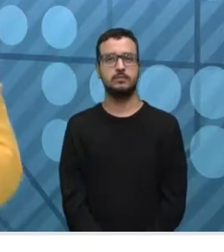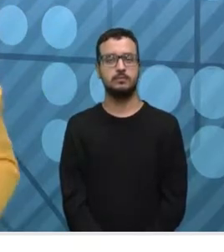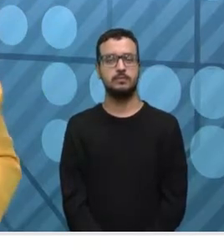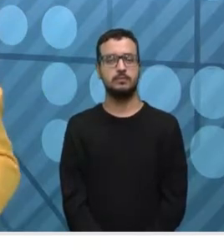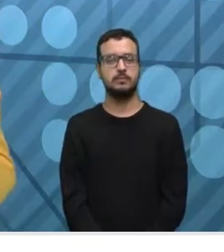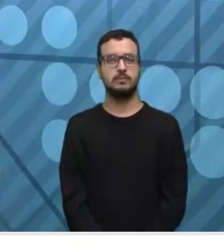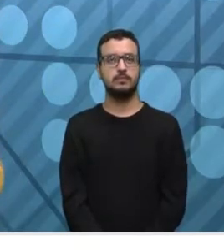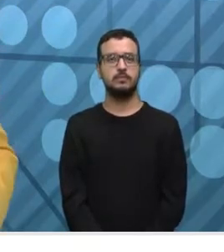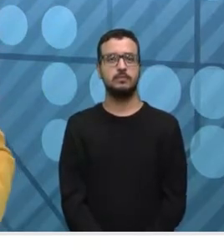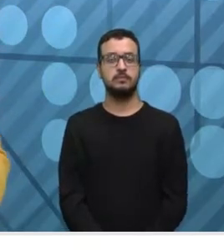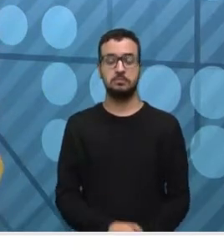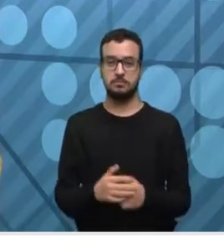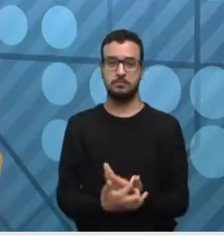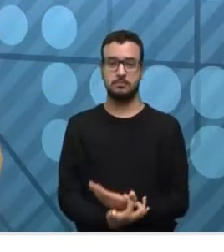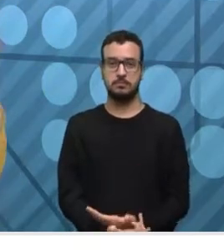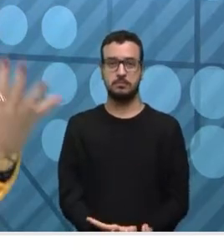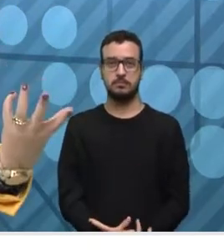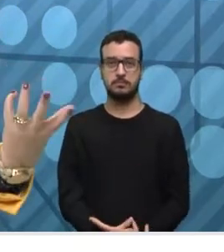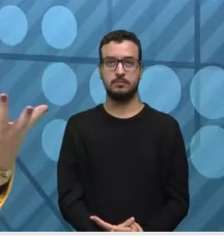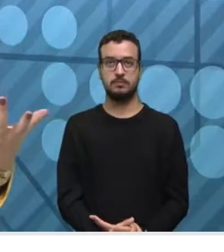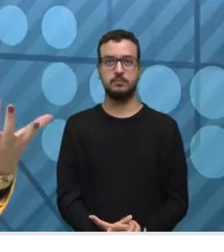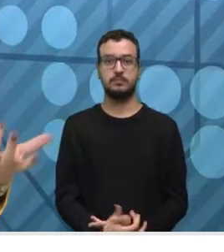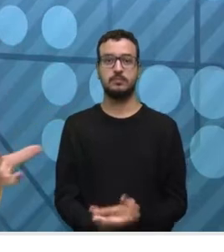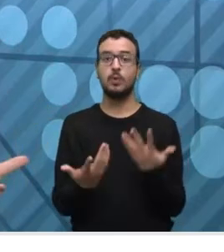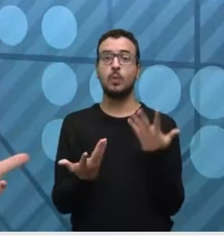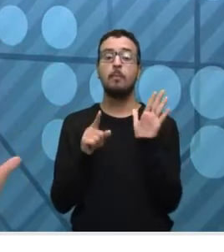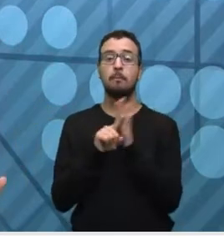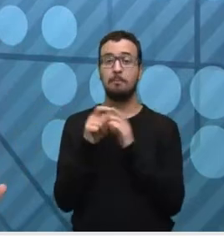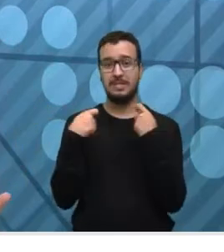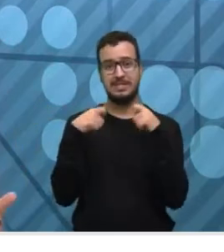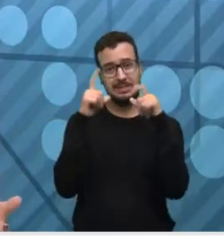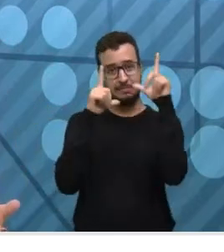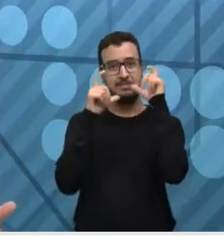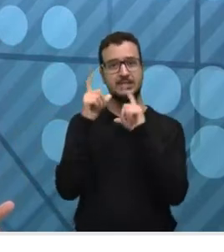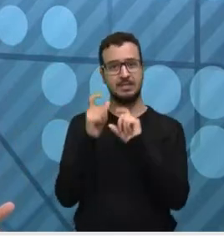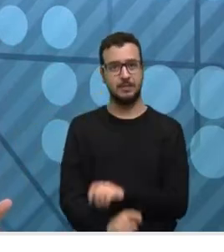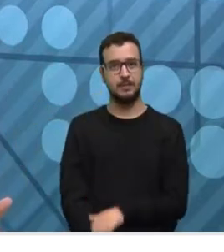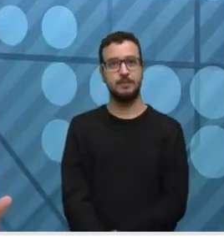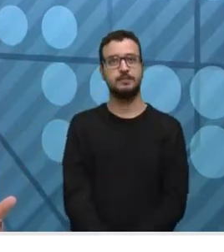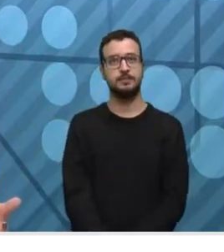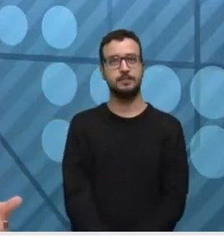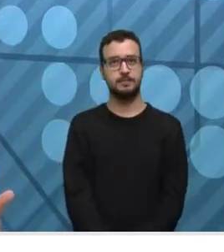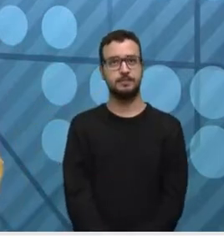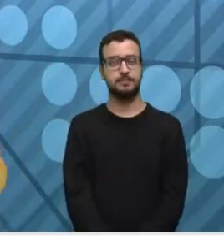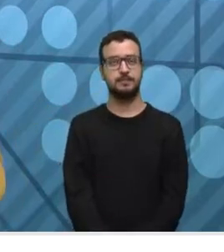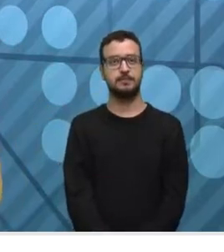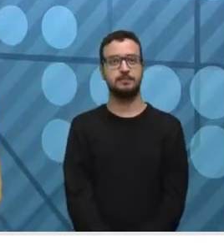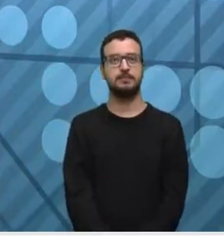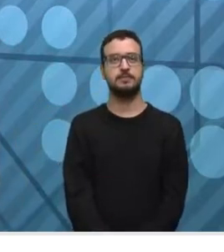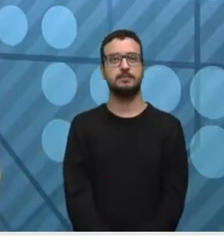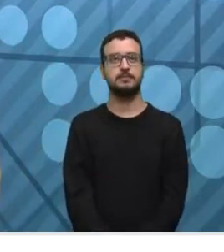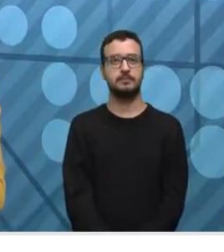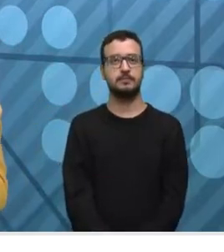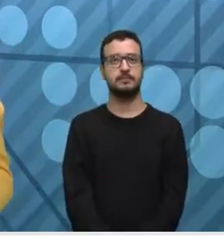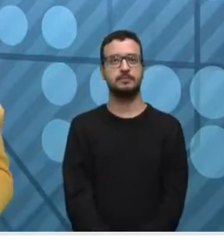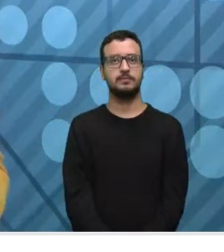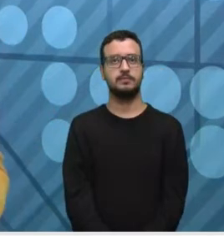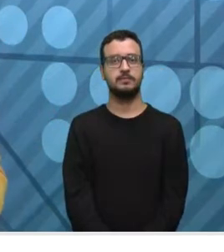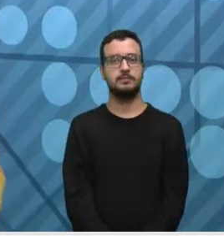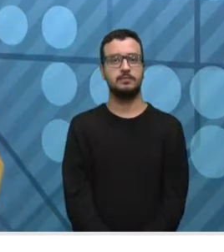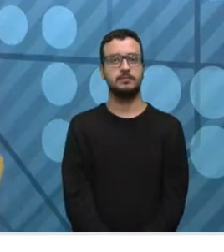noite. Tudo bem? Então, você vai perguntar, expressão de pergunta, né? Tudo bem? Aí responde.